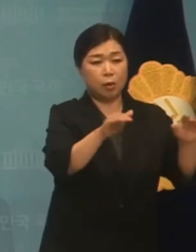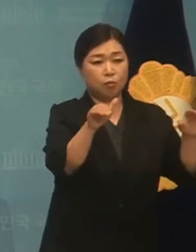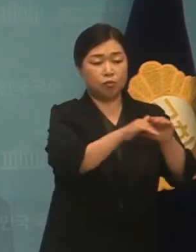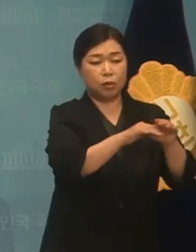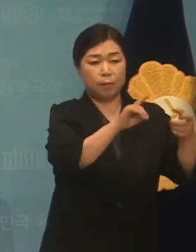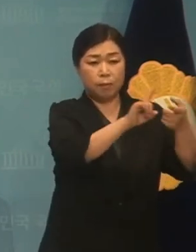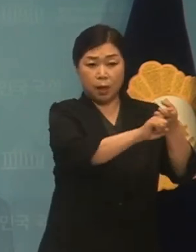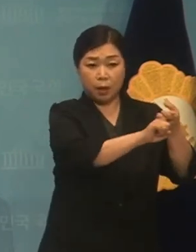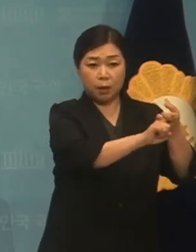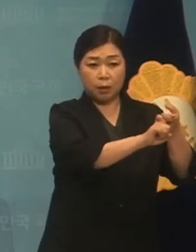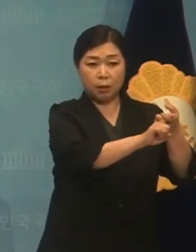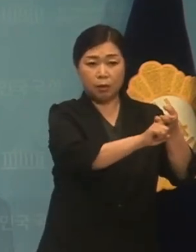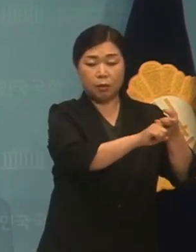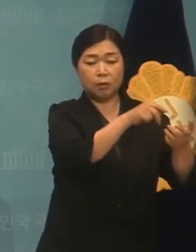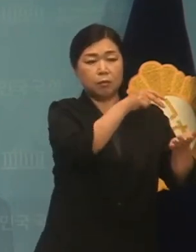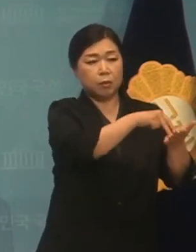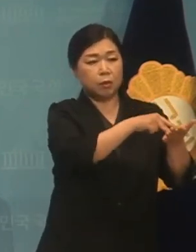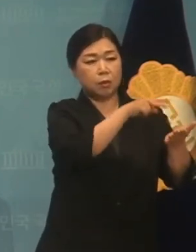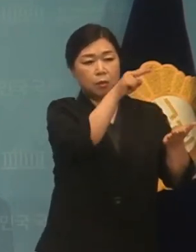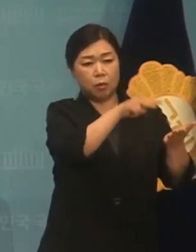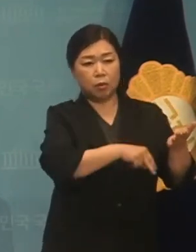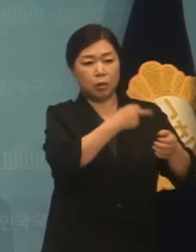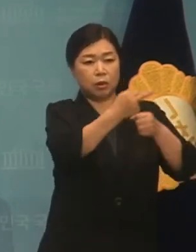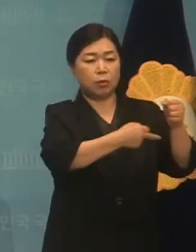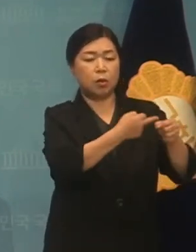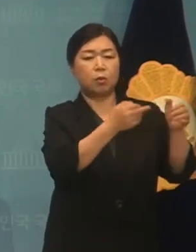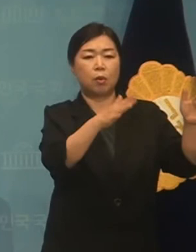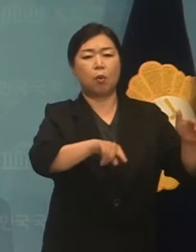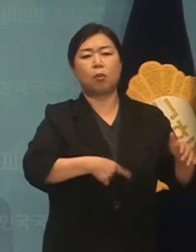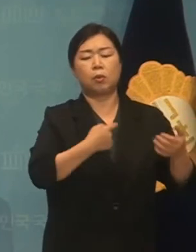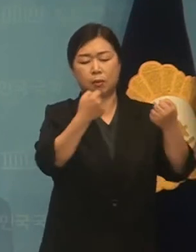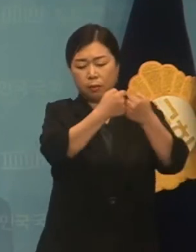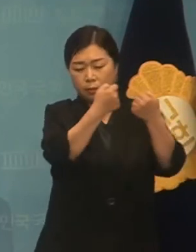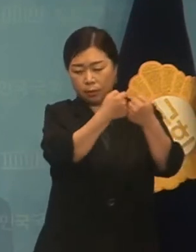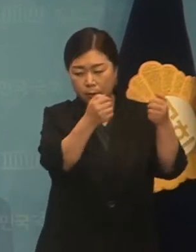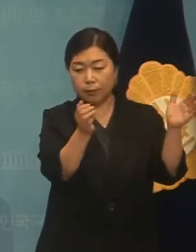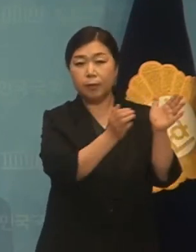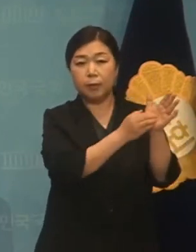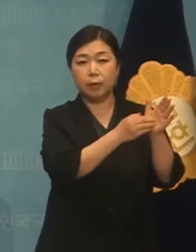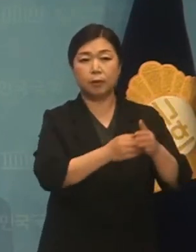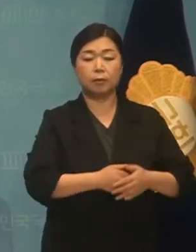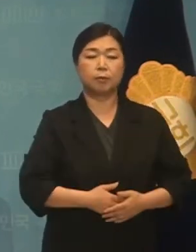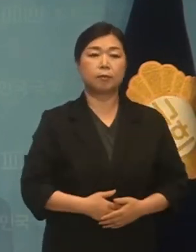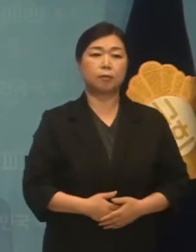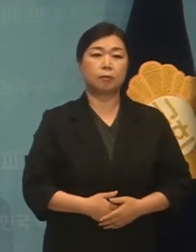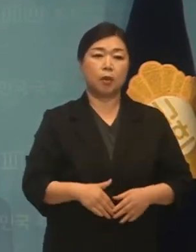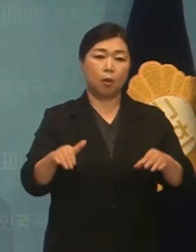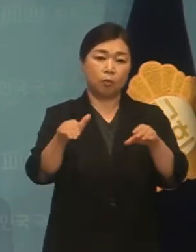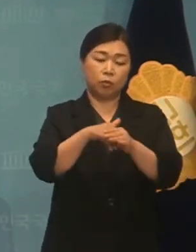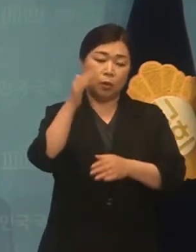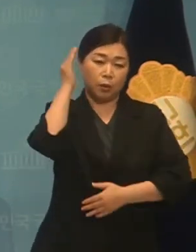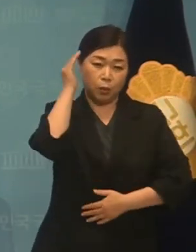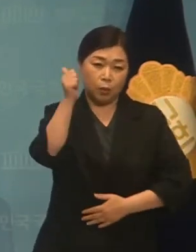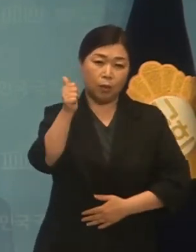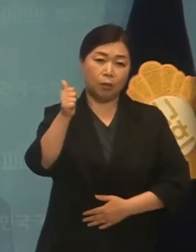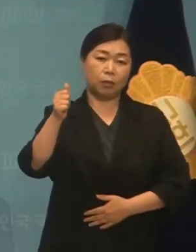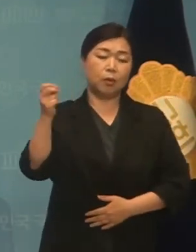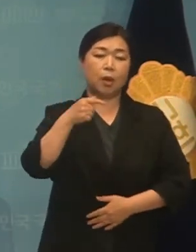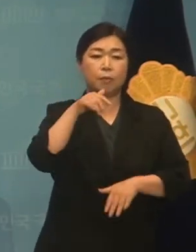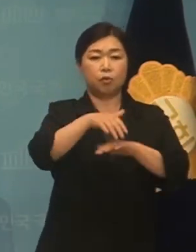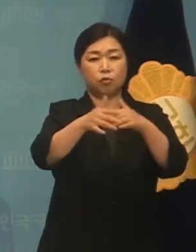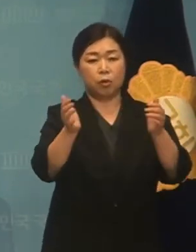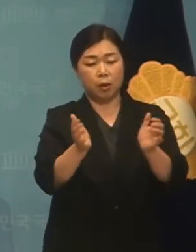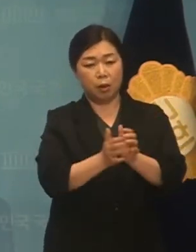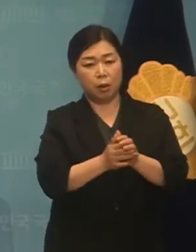친문 패권주의에 맞서서 12년을 홀로 싸웠습니다. 문재인 대통령과